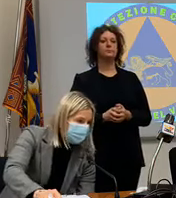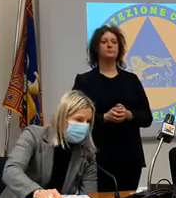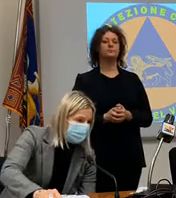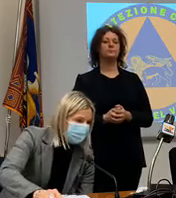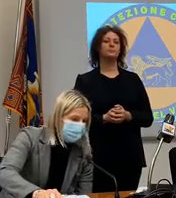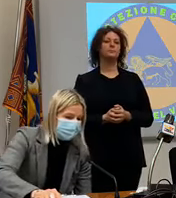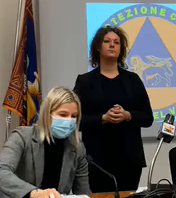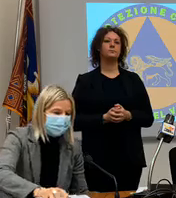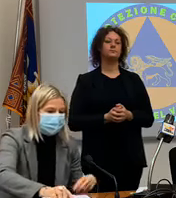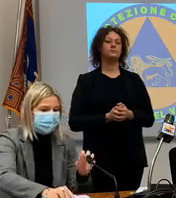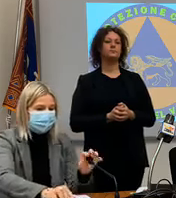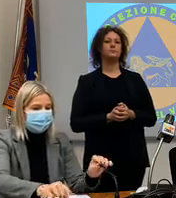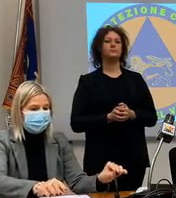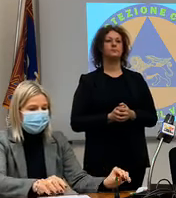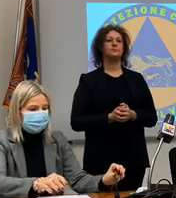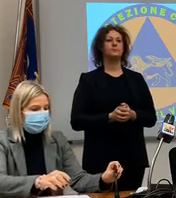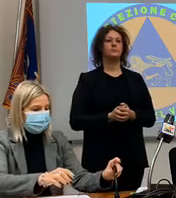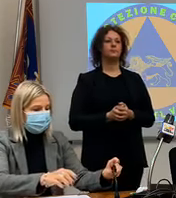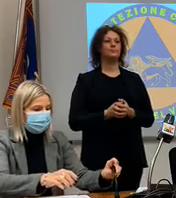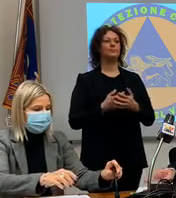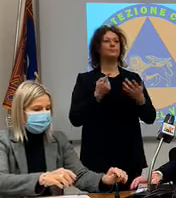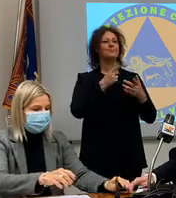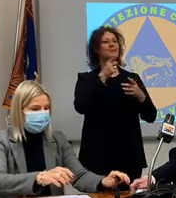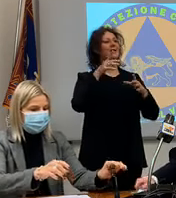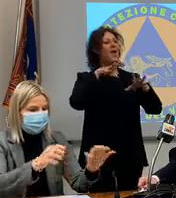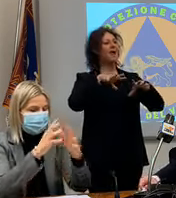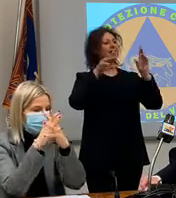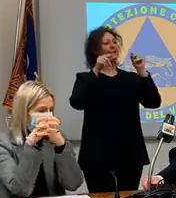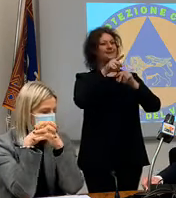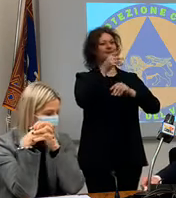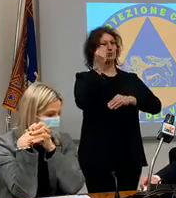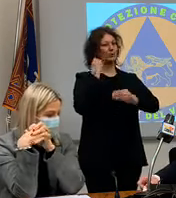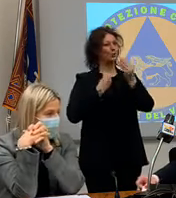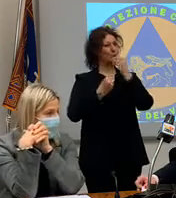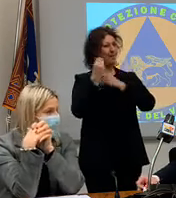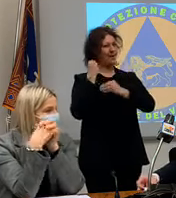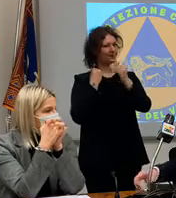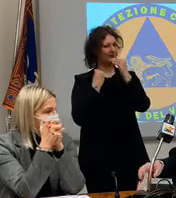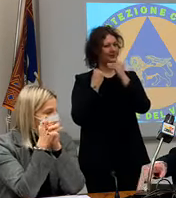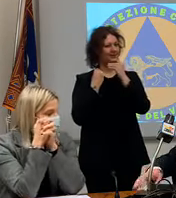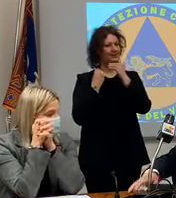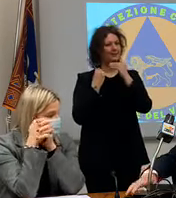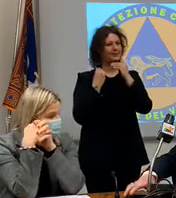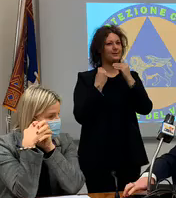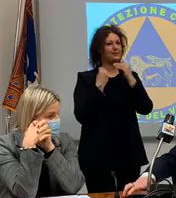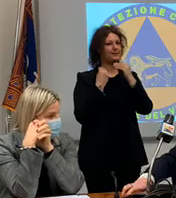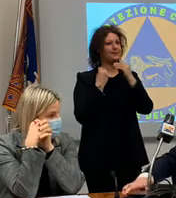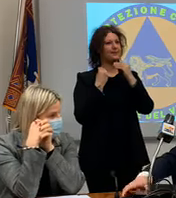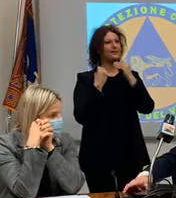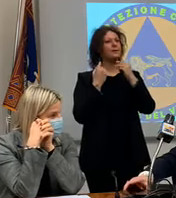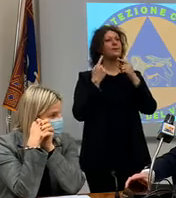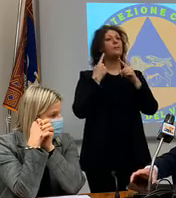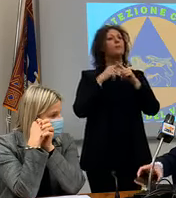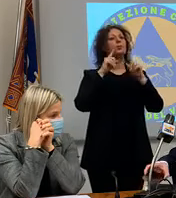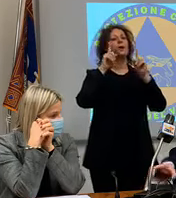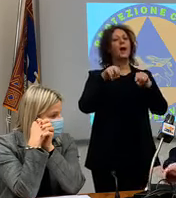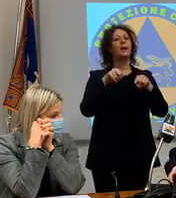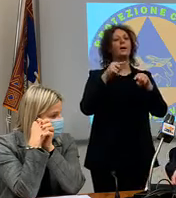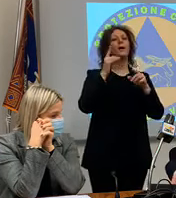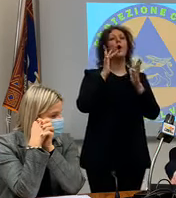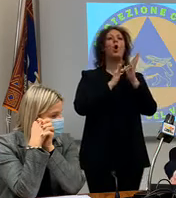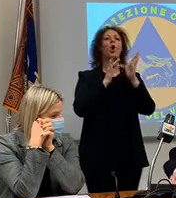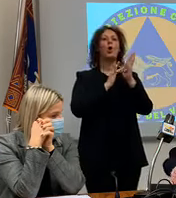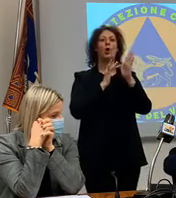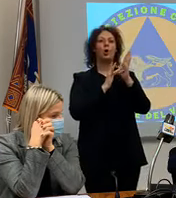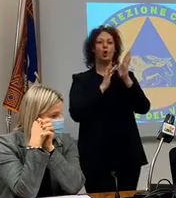perché la le domande iniziali su anche Insomma il tema dei dei colori volevo perché